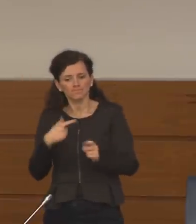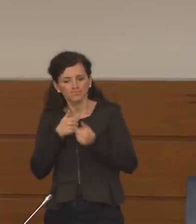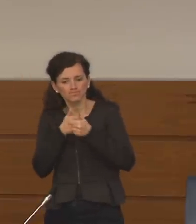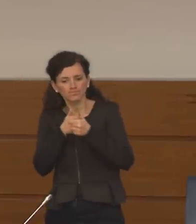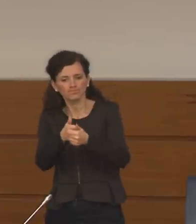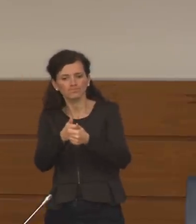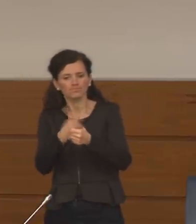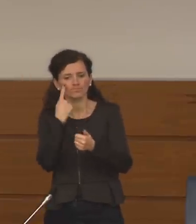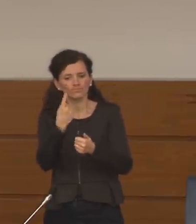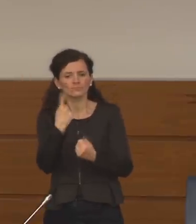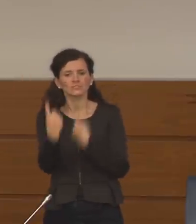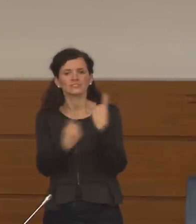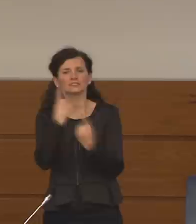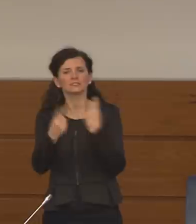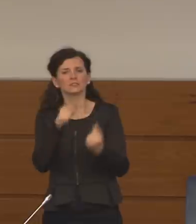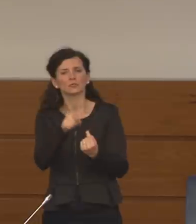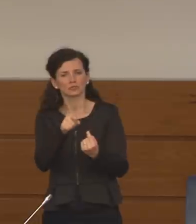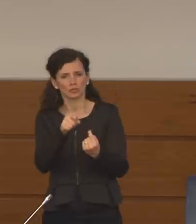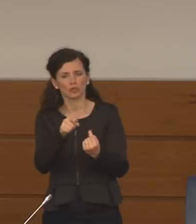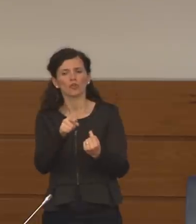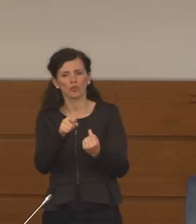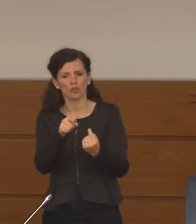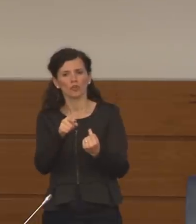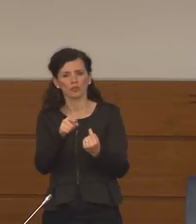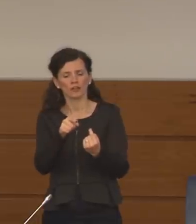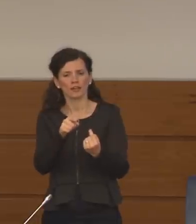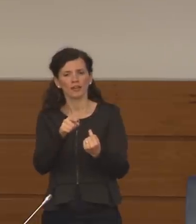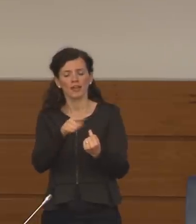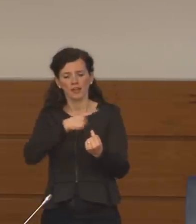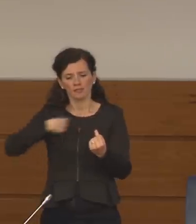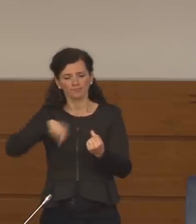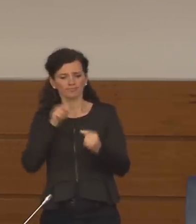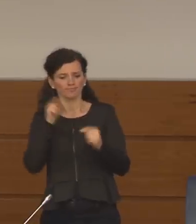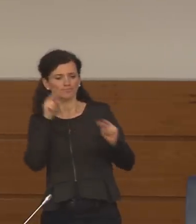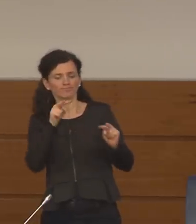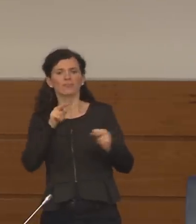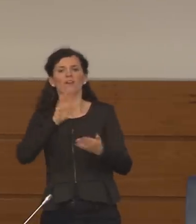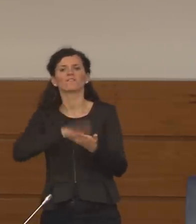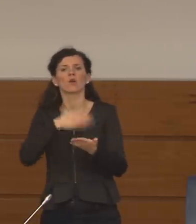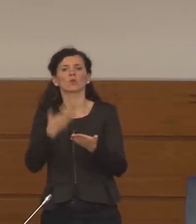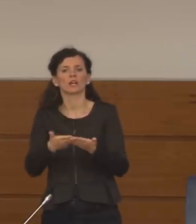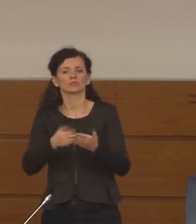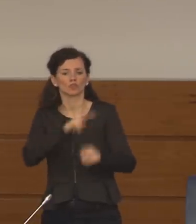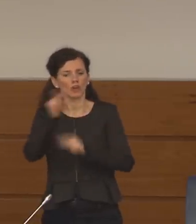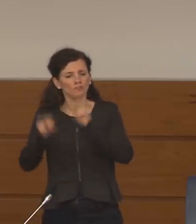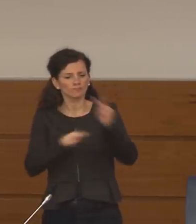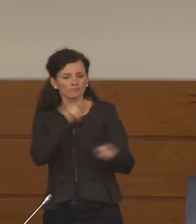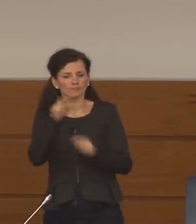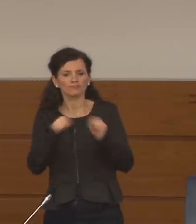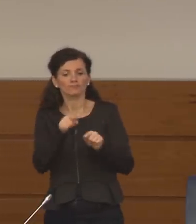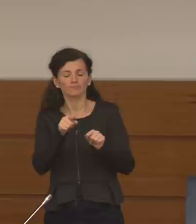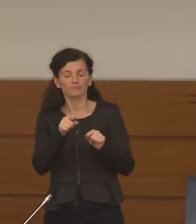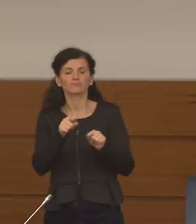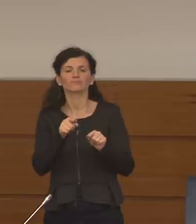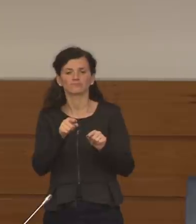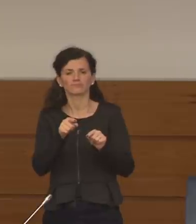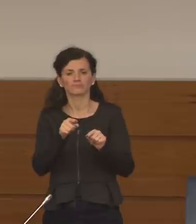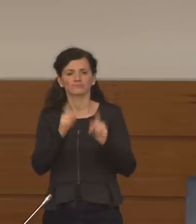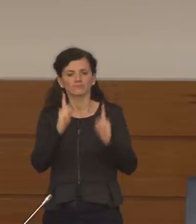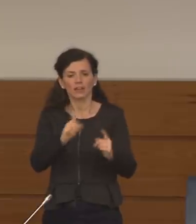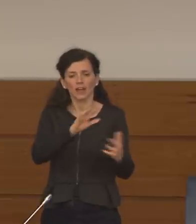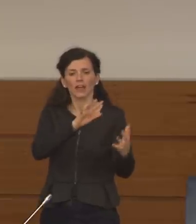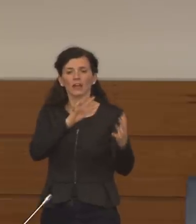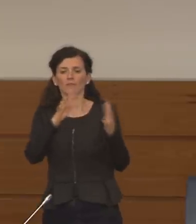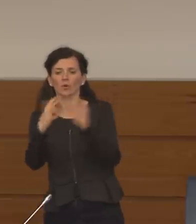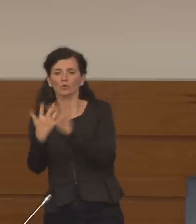l'impatto delle misure che vengono adottate e in funzione dei dati e dell'evoluzione dei